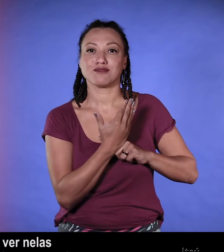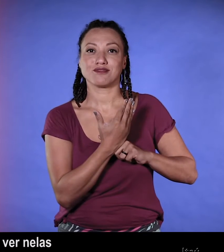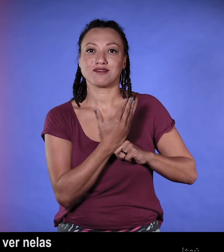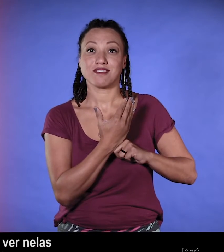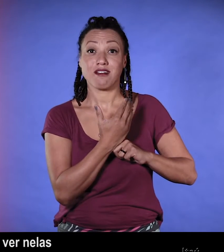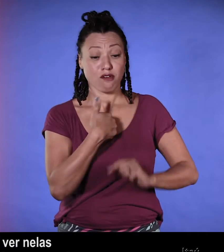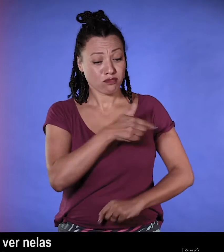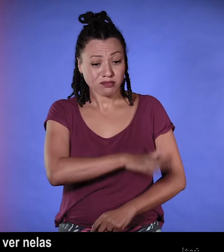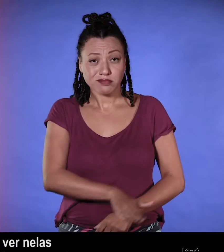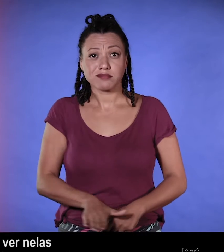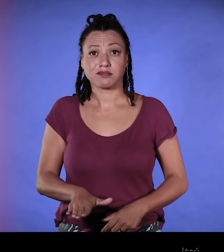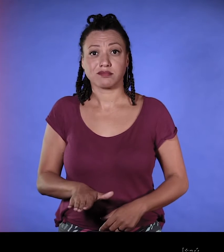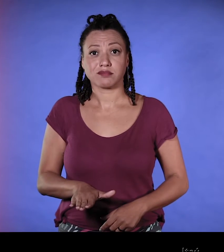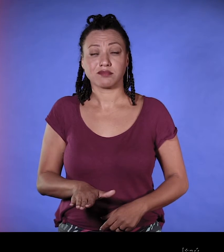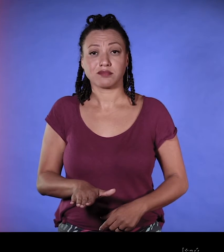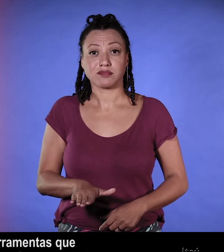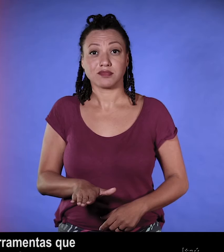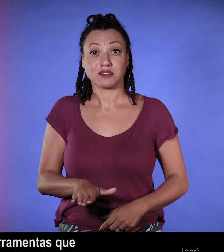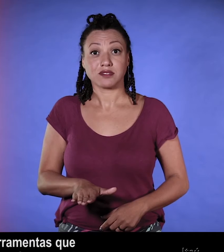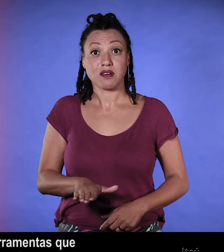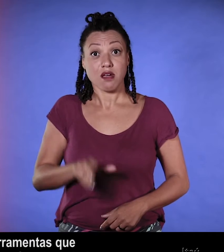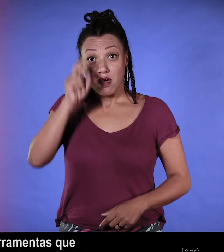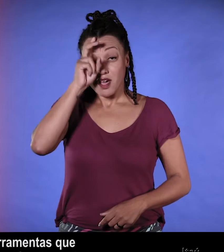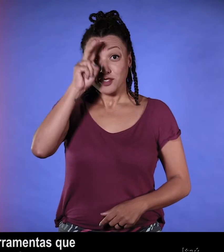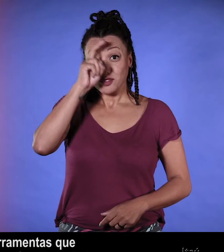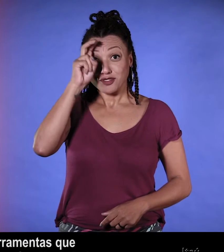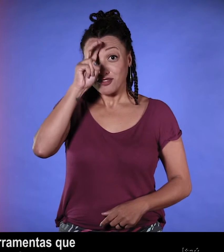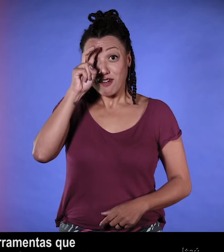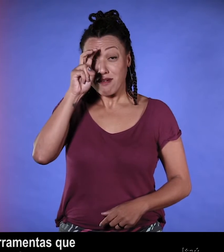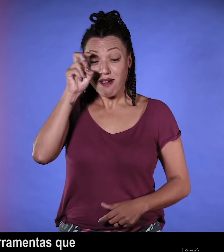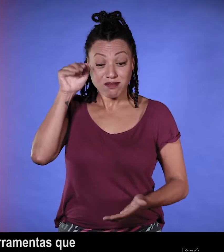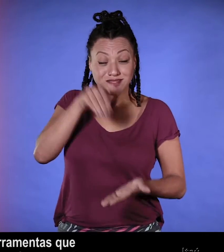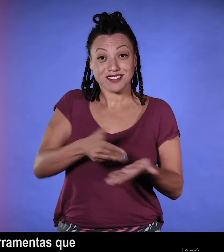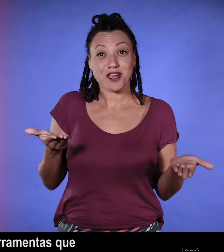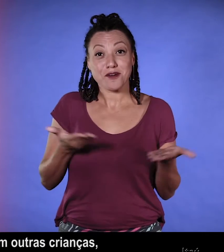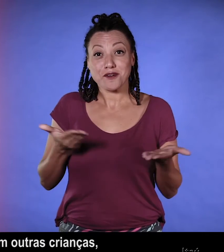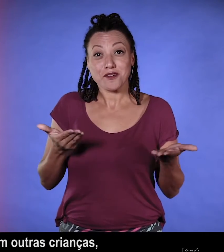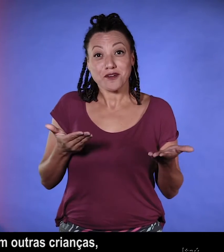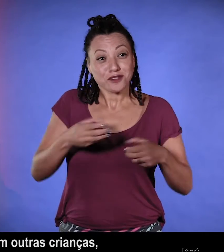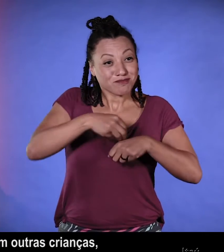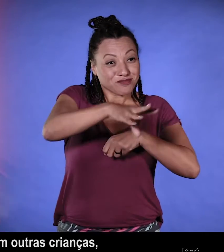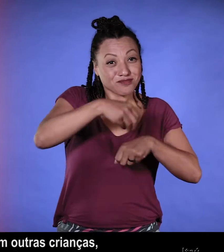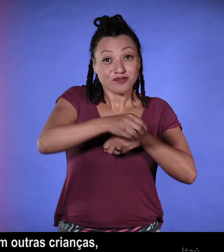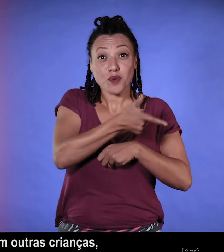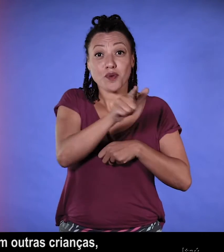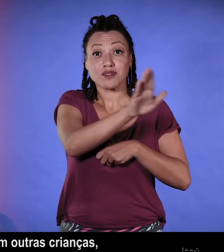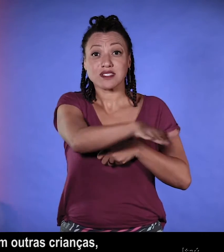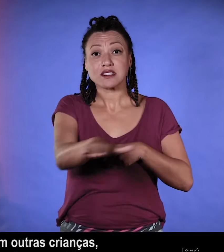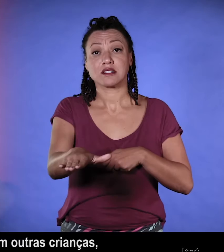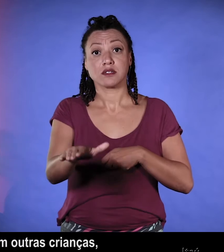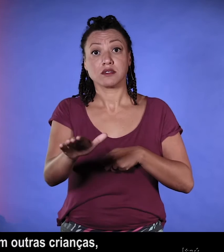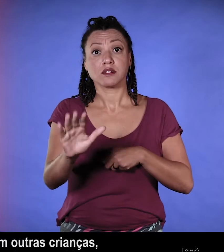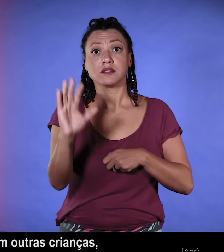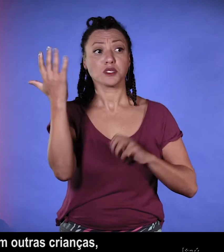ferramentas para mim como criança. E são essas ferramentas que eu continuo utilizando até o dia de hoje e compartilhando com outras crianças que